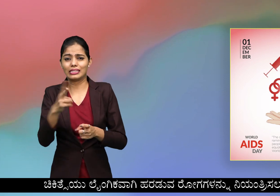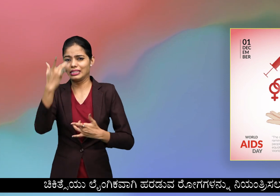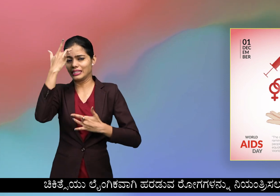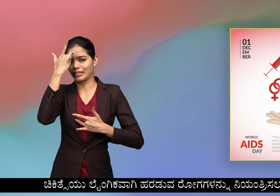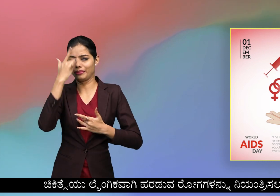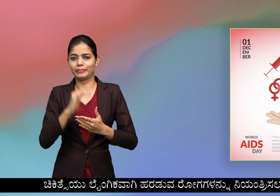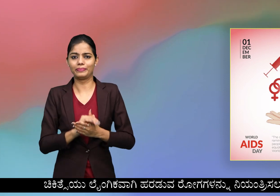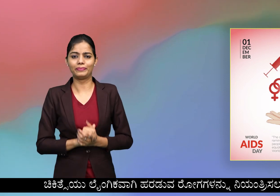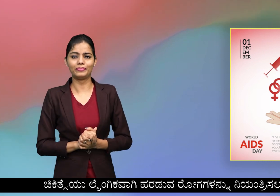ಮಾಡುತ್ತೆ.